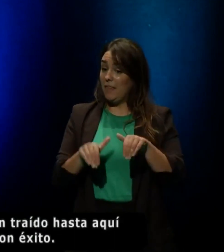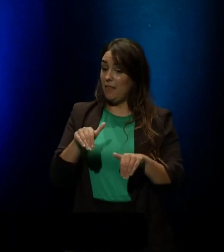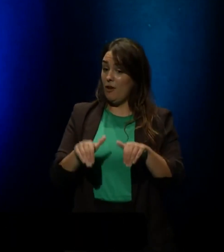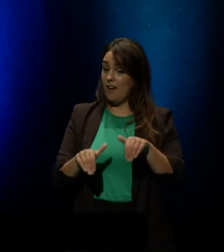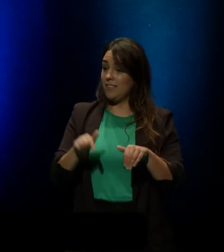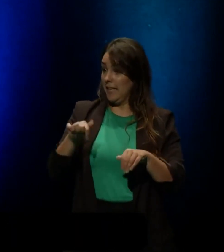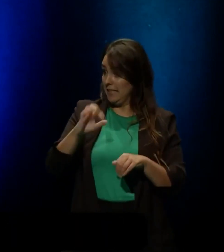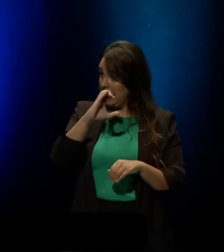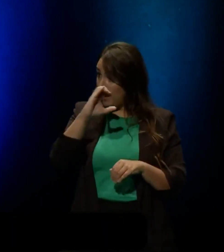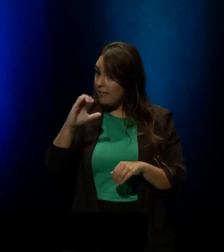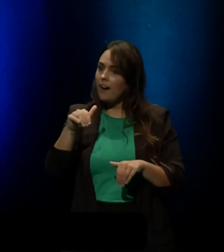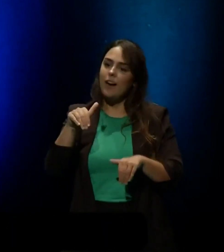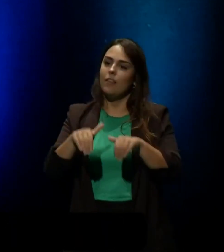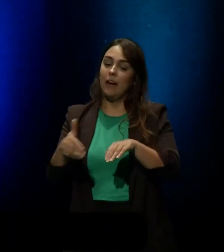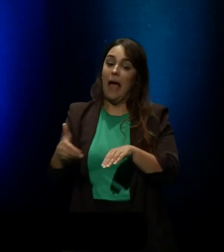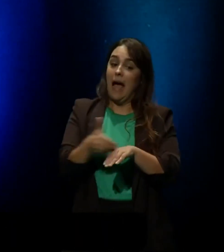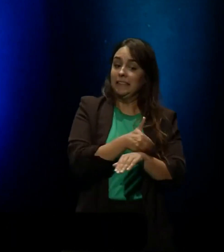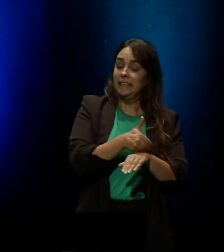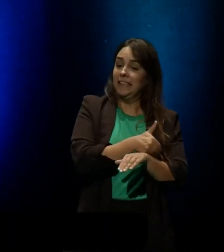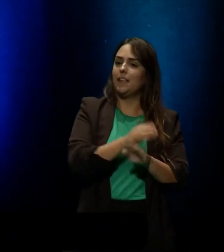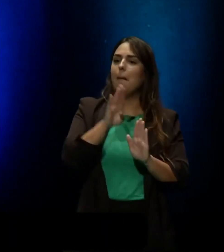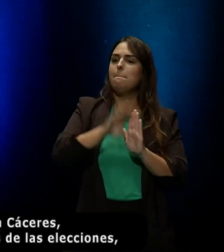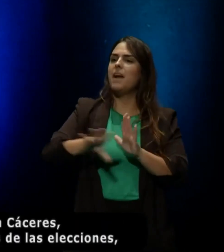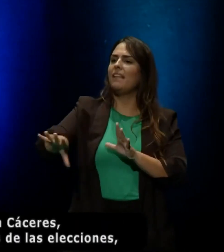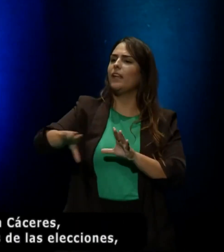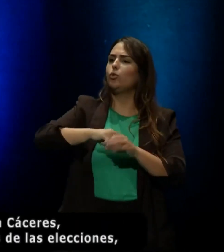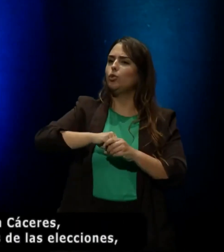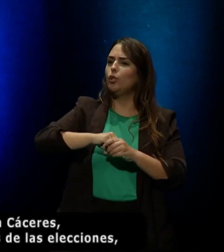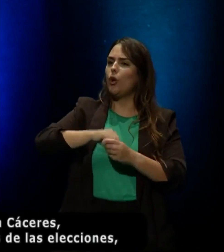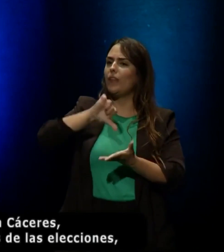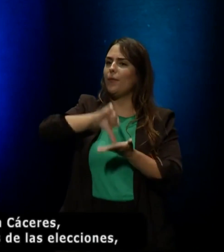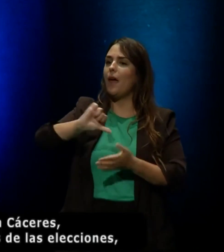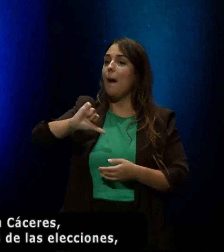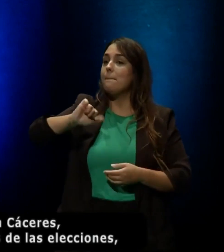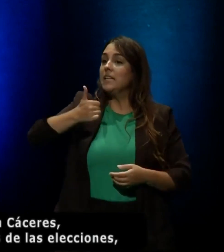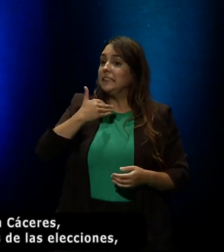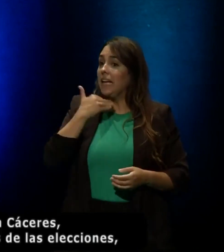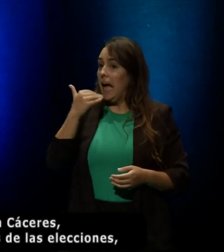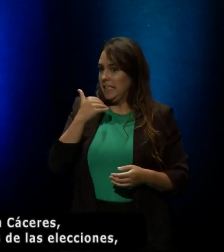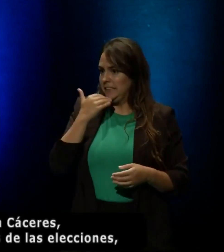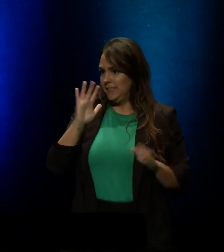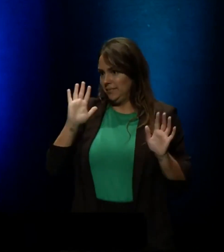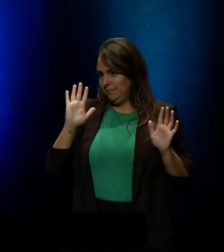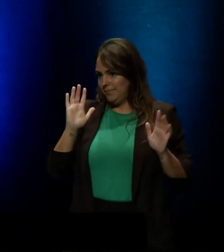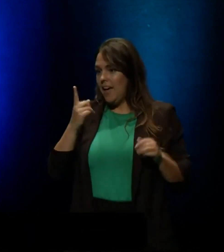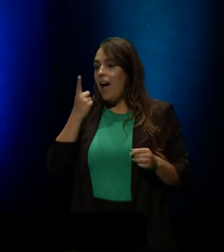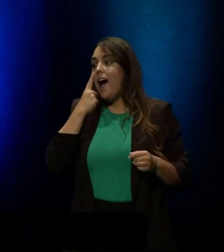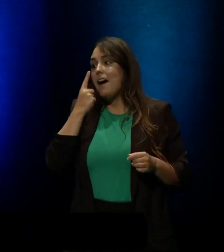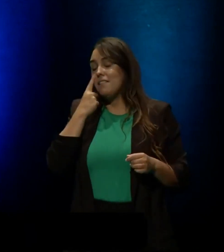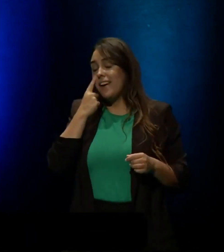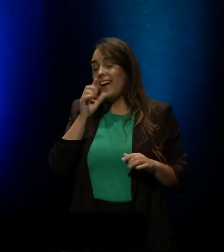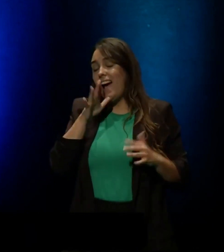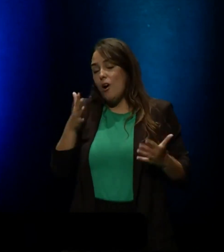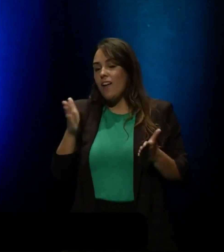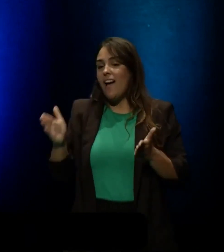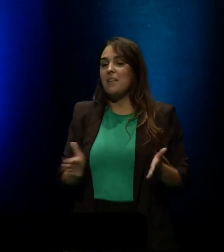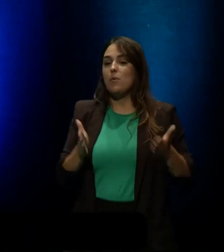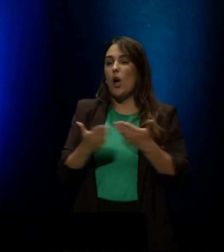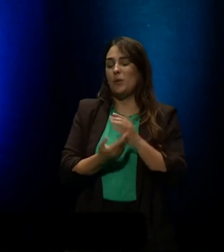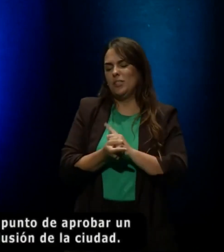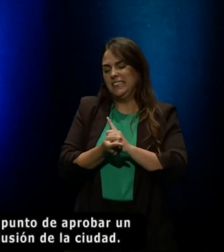estábamos a punto de aprobar un plan de inclusión de la ciudad. Confío en que con el cambio de